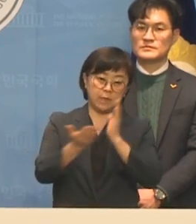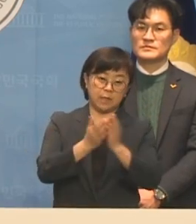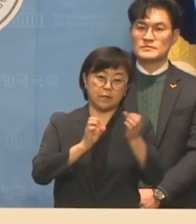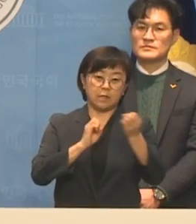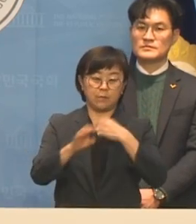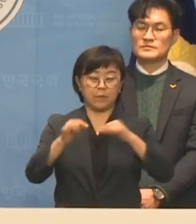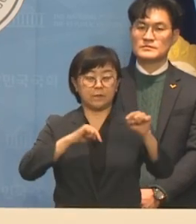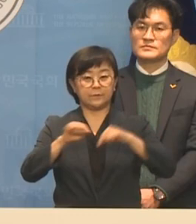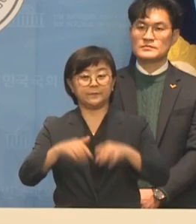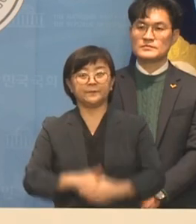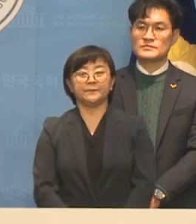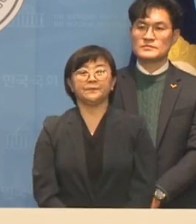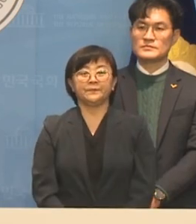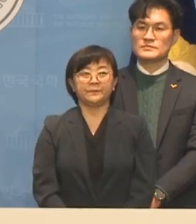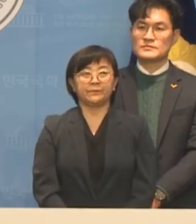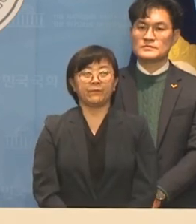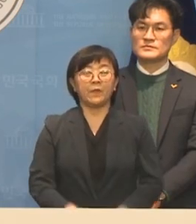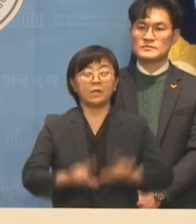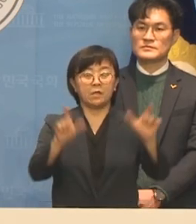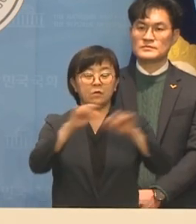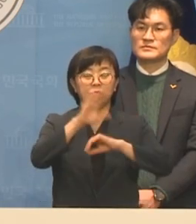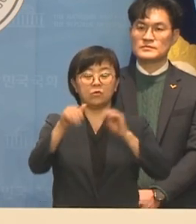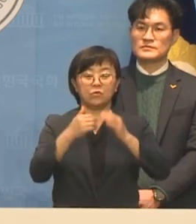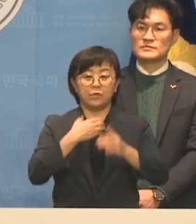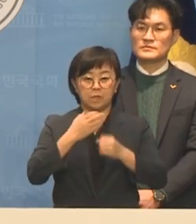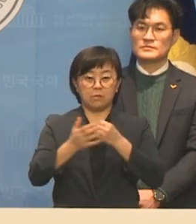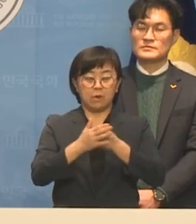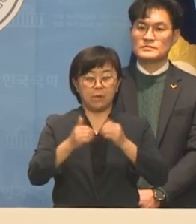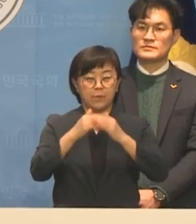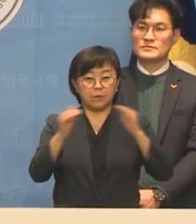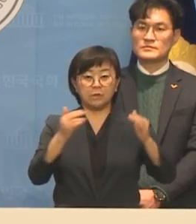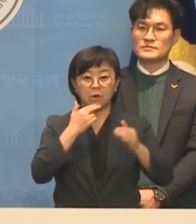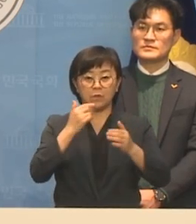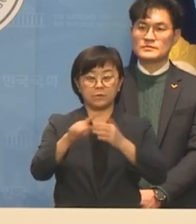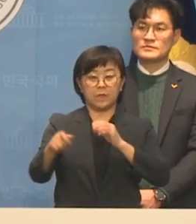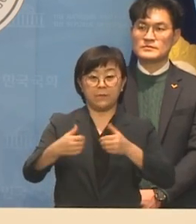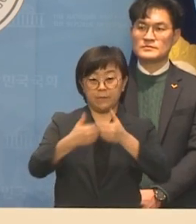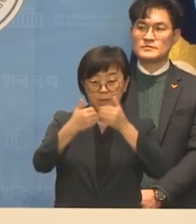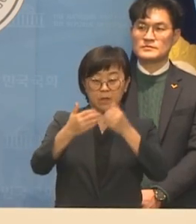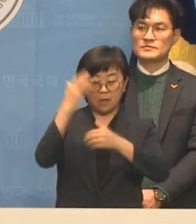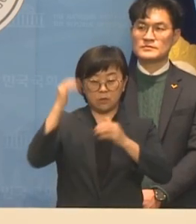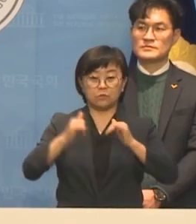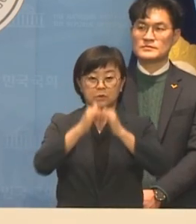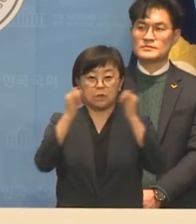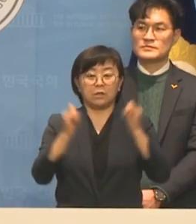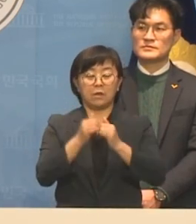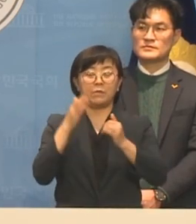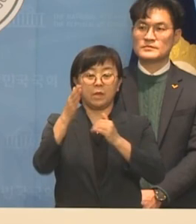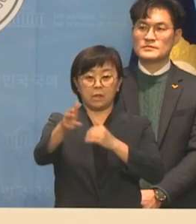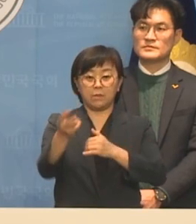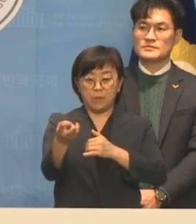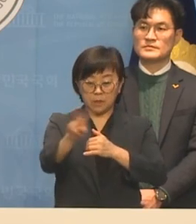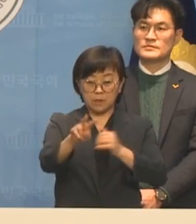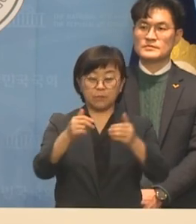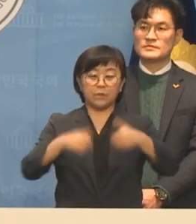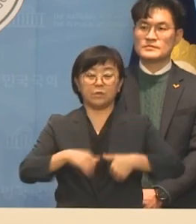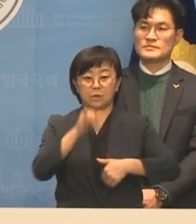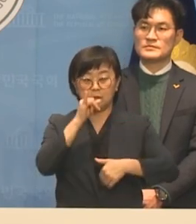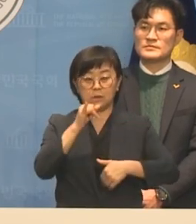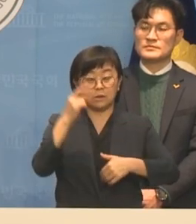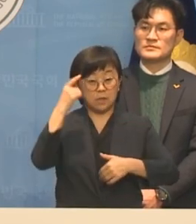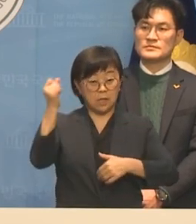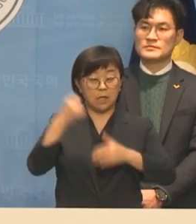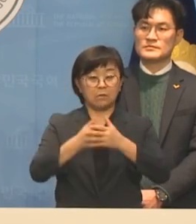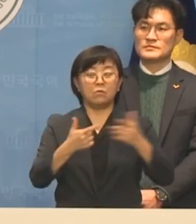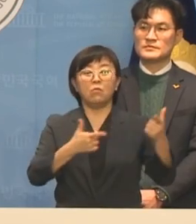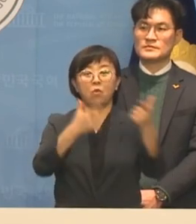화답하는 정치입니다. 기후위기와 불평등에 맞서는 새로운 정치와 한국 사회의 방향 전환이 필요하다고 생각하시는